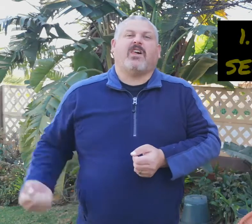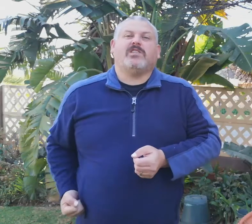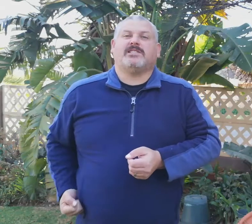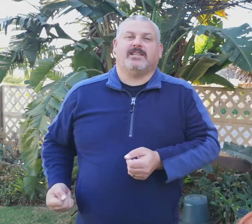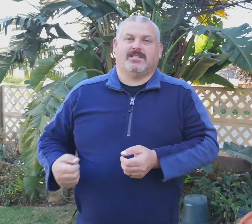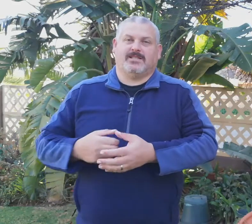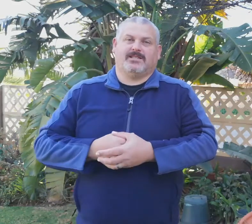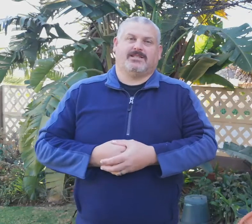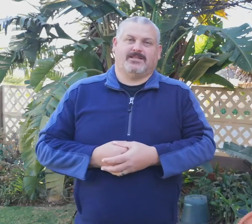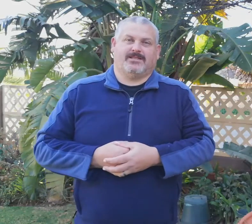selfishness,